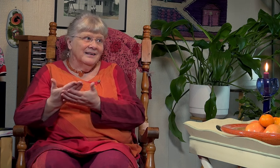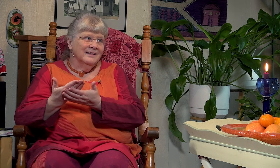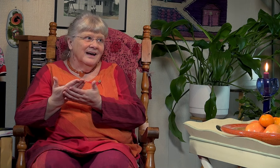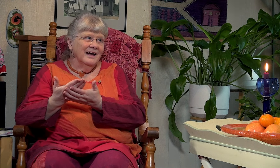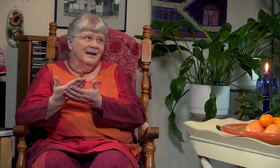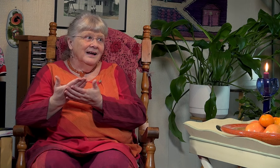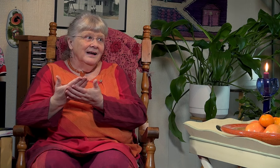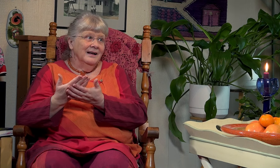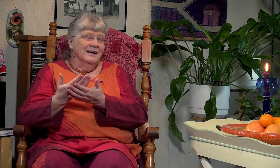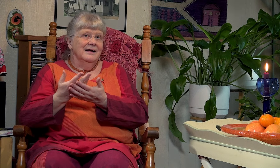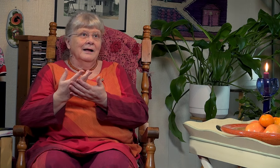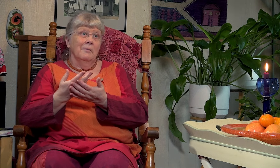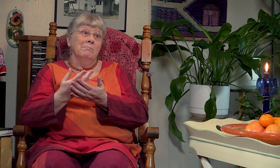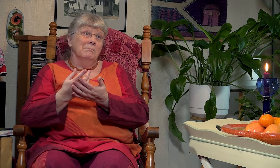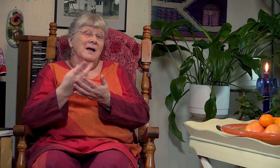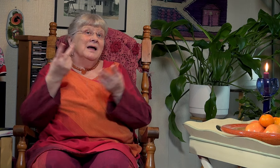on todella vaikea kääntää.